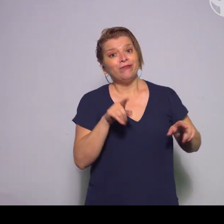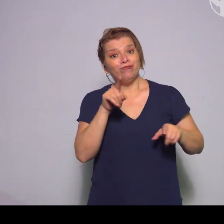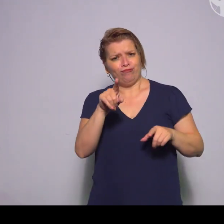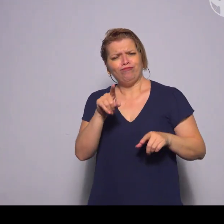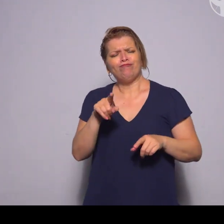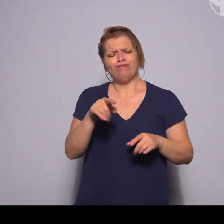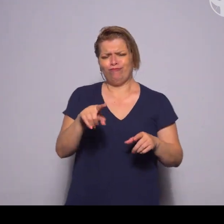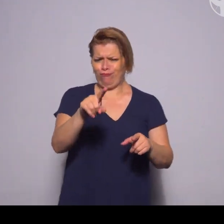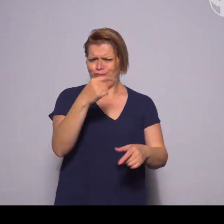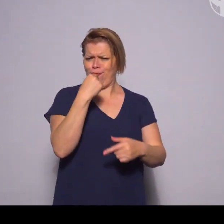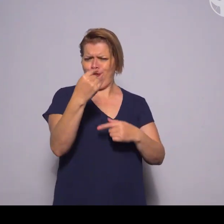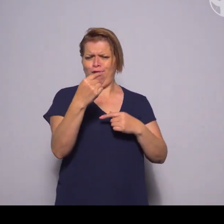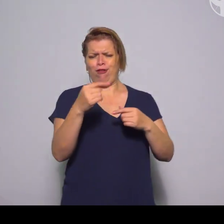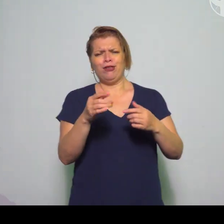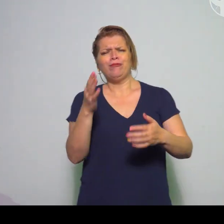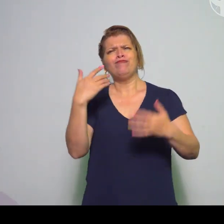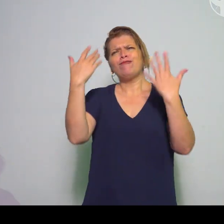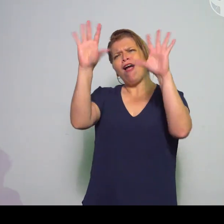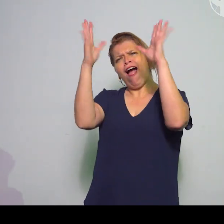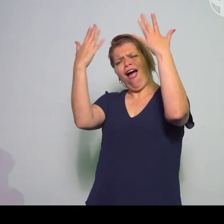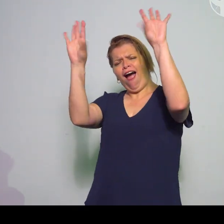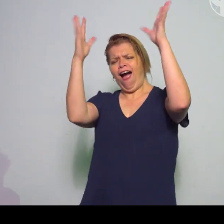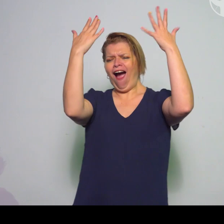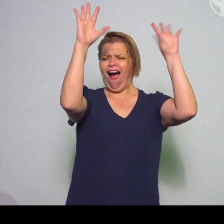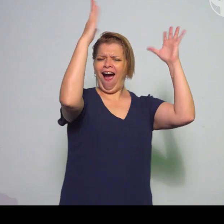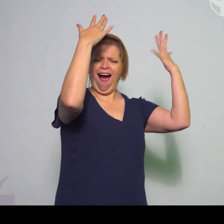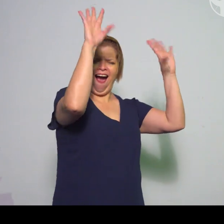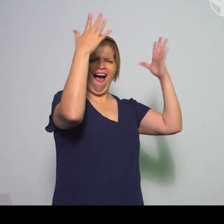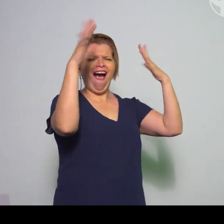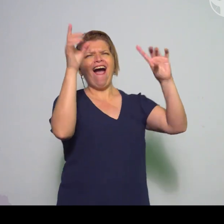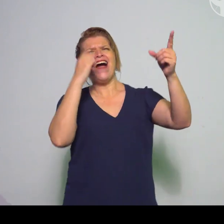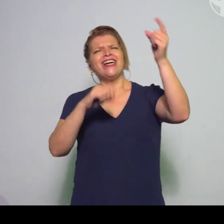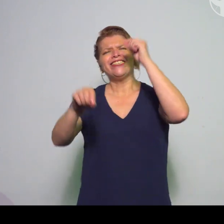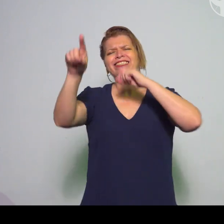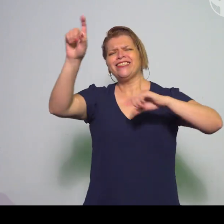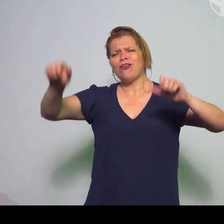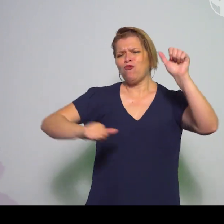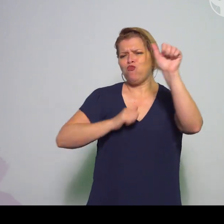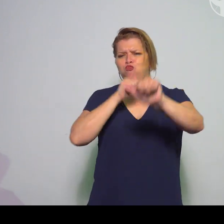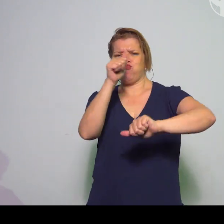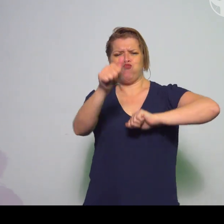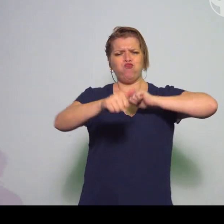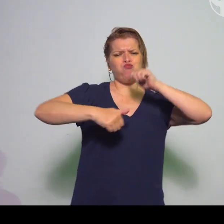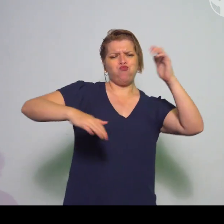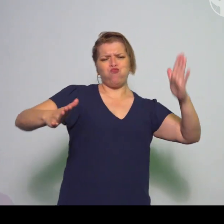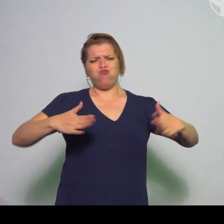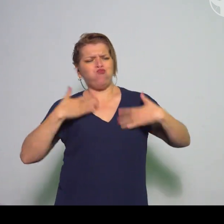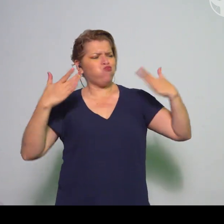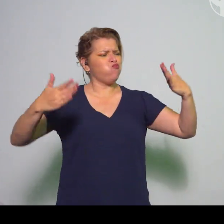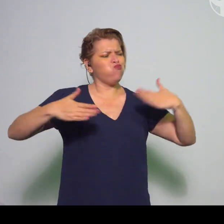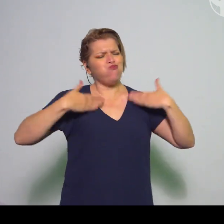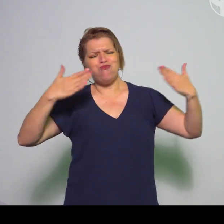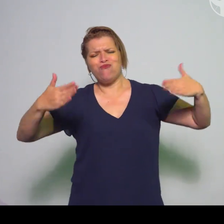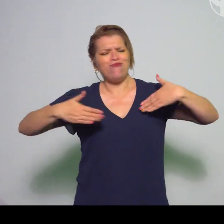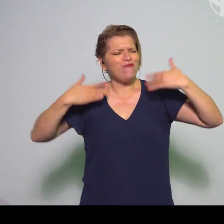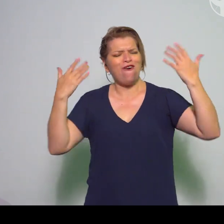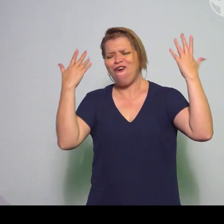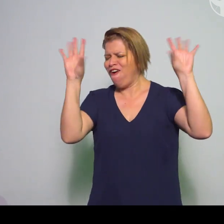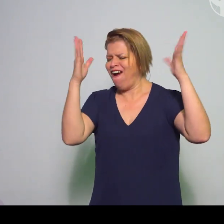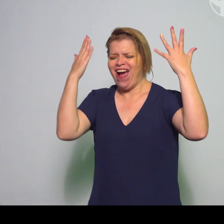le parece si le damos esas palmas al Señor? Esos gritos de alegría.